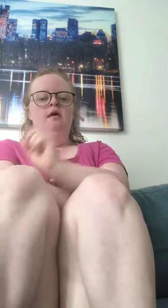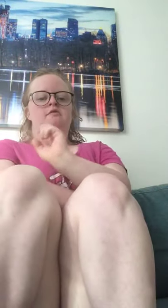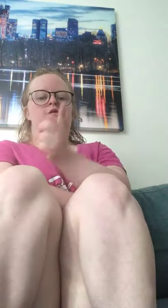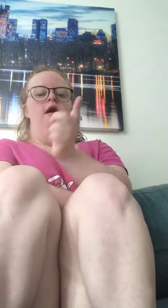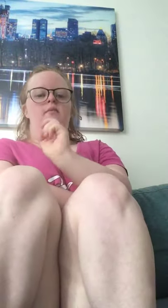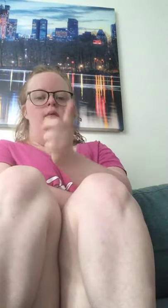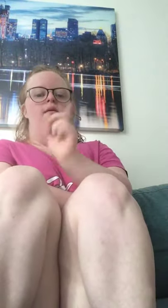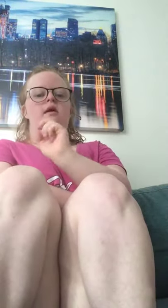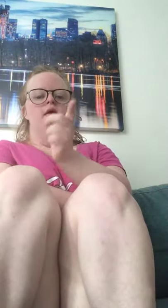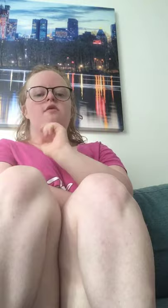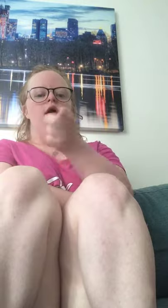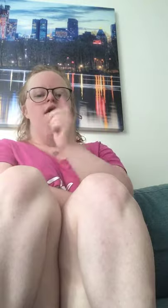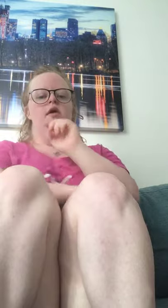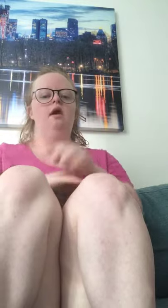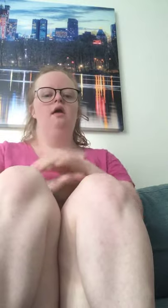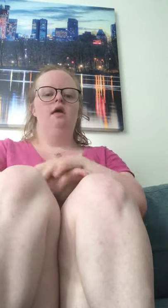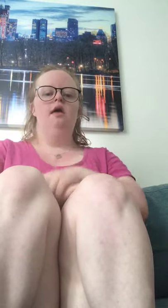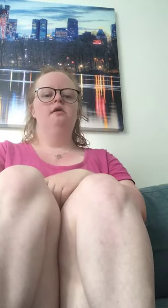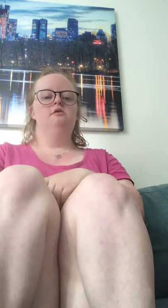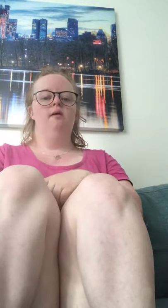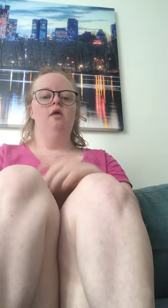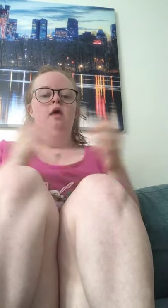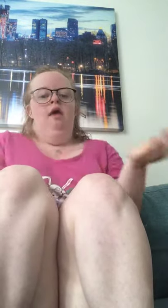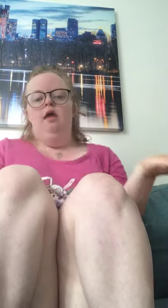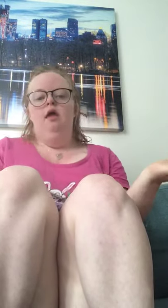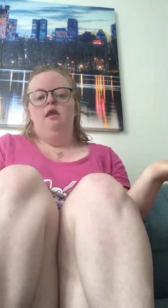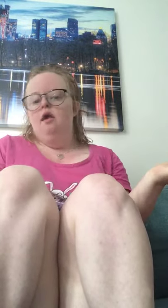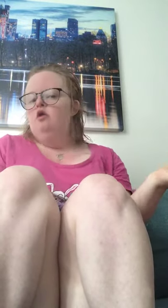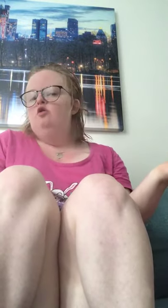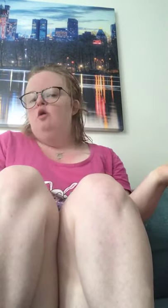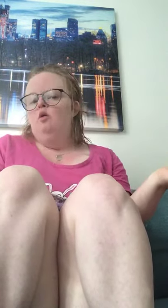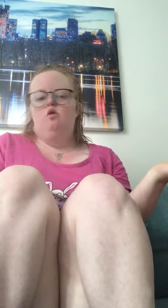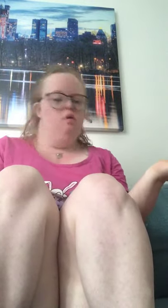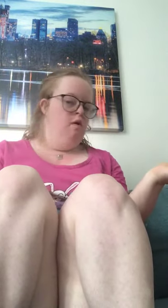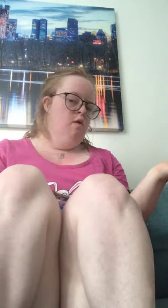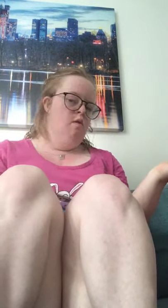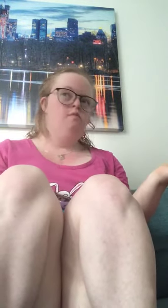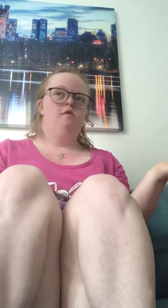Samla mina tankar, ensamhet, innan jag går ut